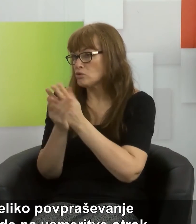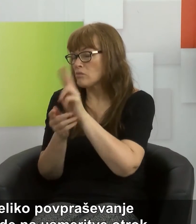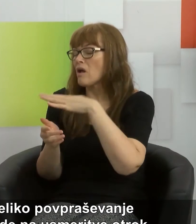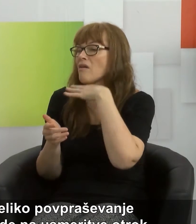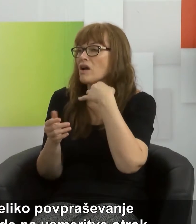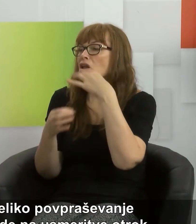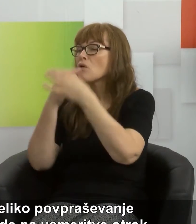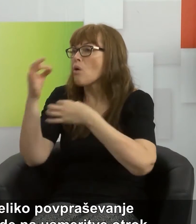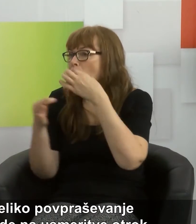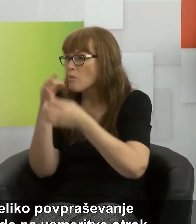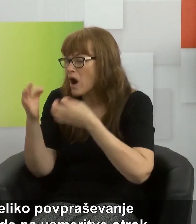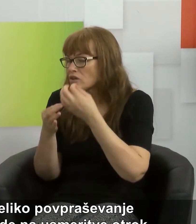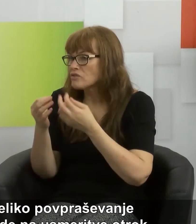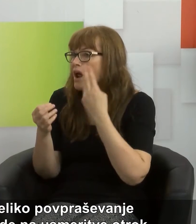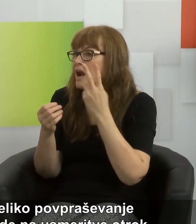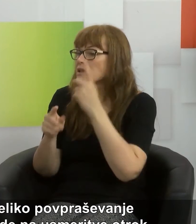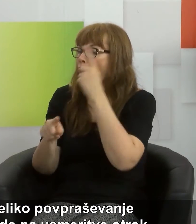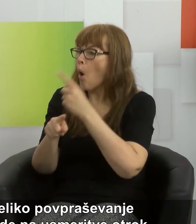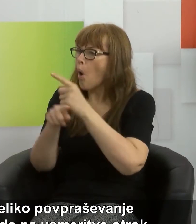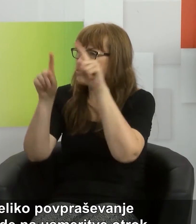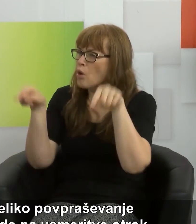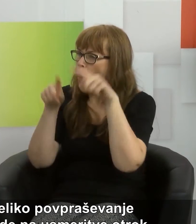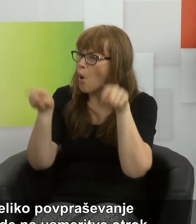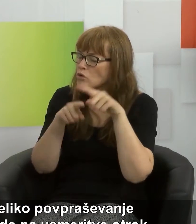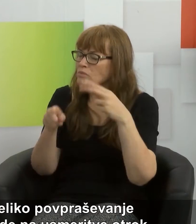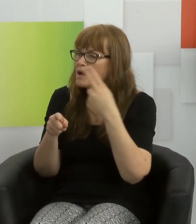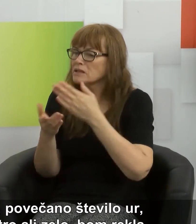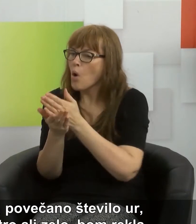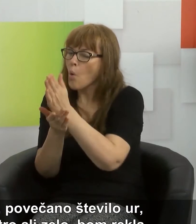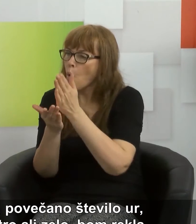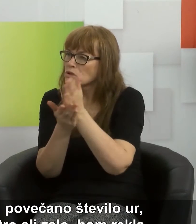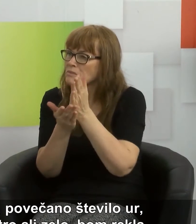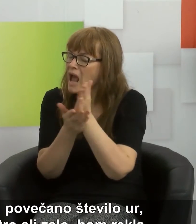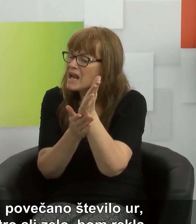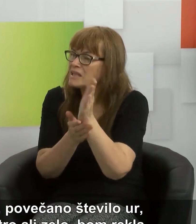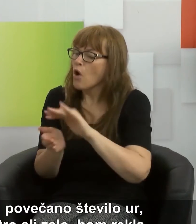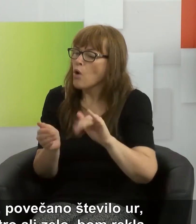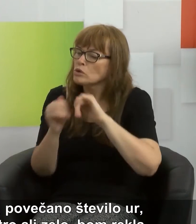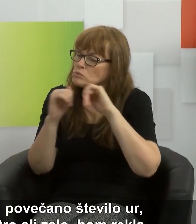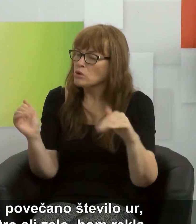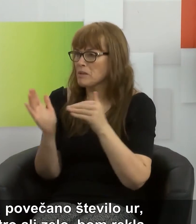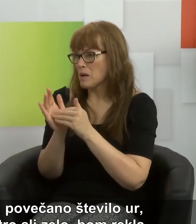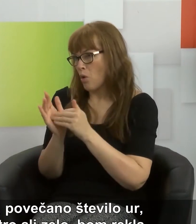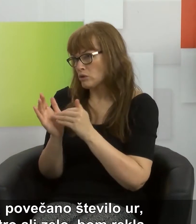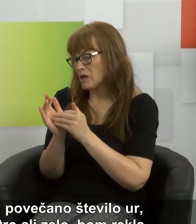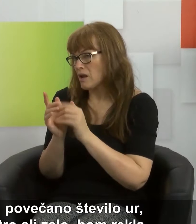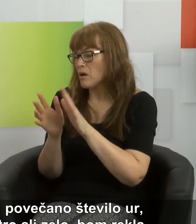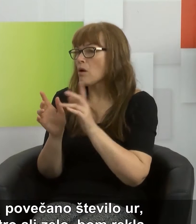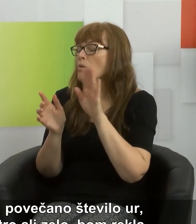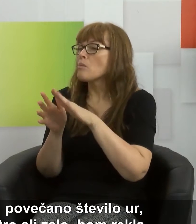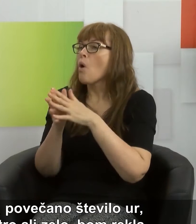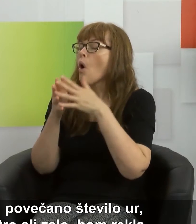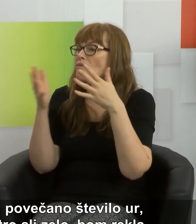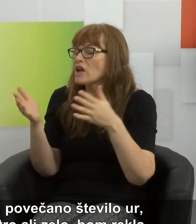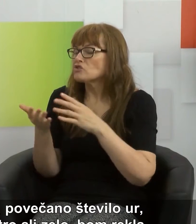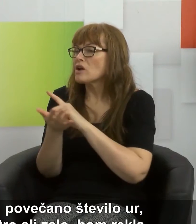veliko popraševanje glede na odločbe, glede na usmeritve otrok s posebnimi potrebami. Po večjem številu